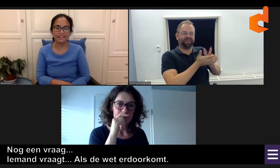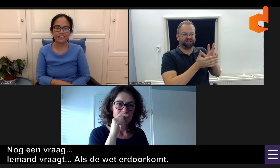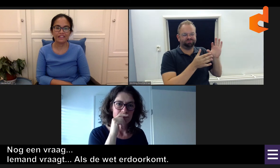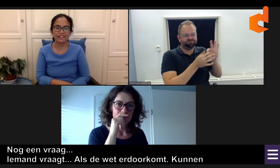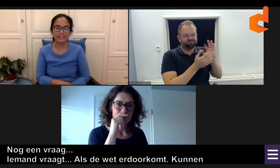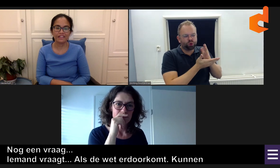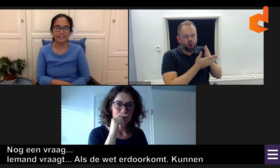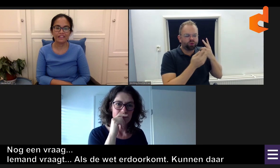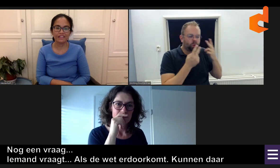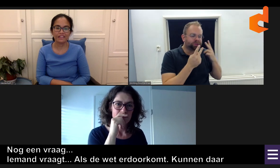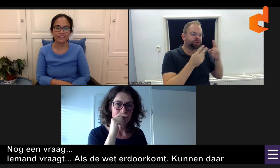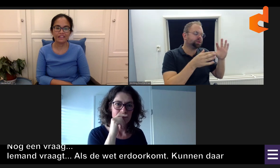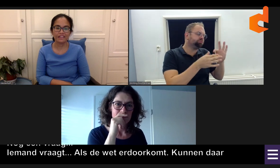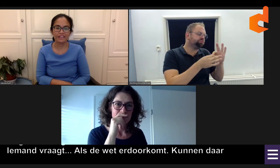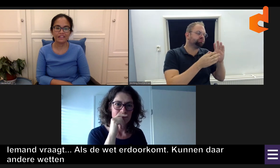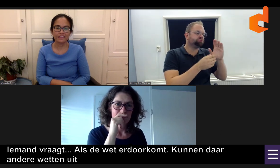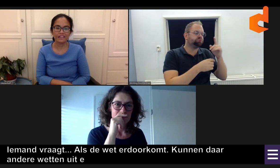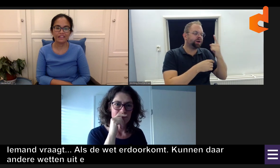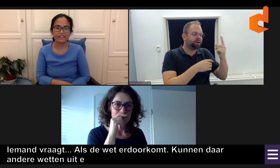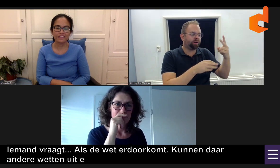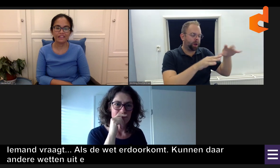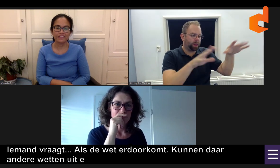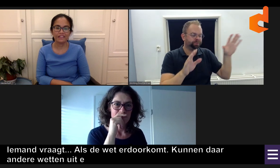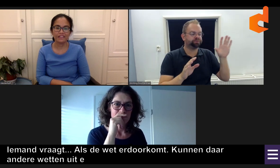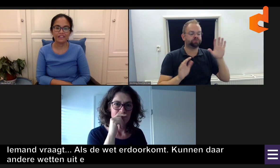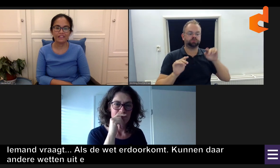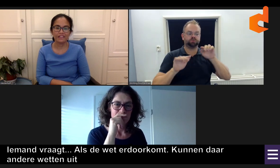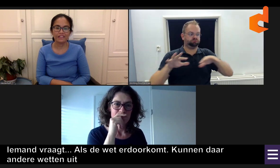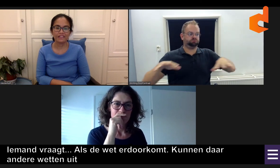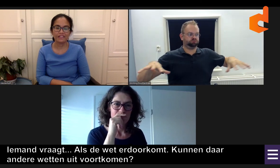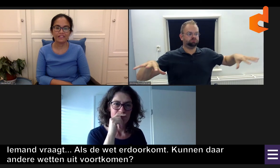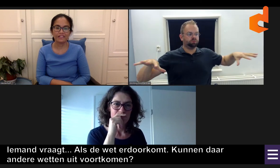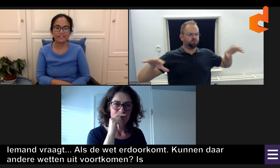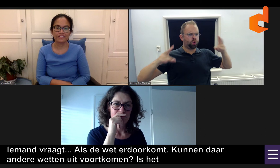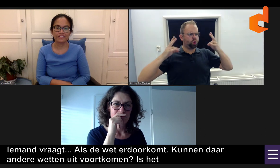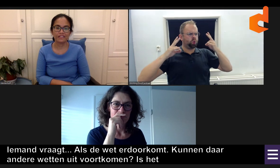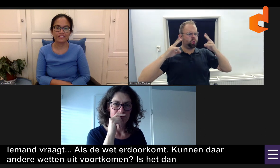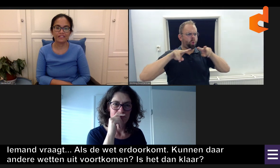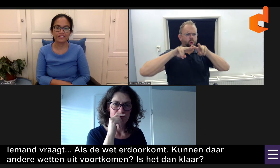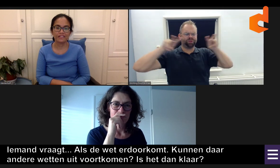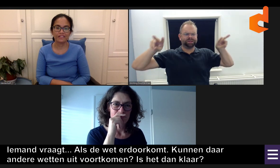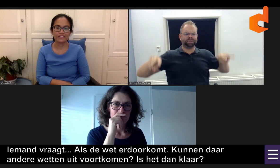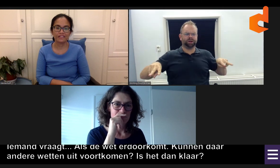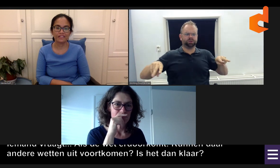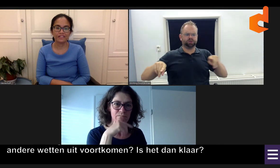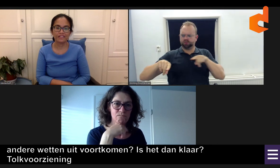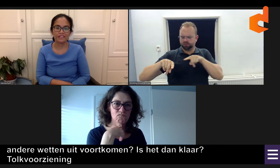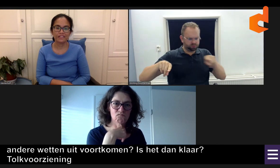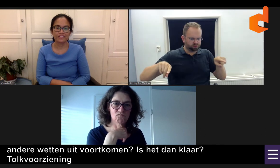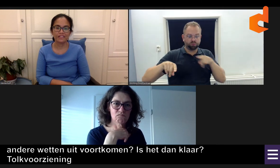andere wetten uit voortkomen? Of is het nu dan klaar? Hè? Je hebt het al gehad over de tolkvoorziening 1 en 2. En hoe hou je